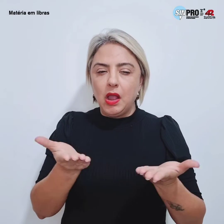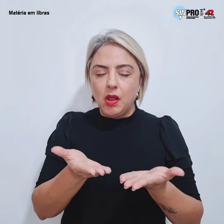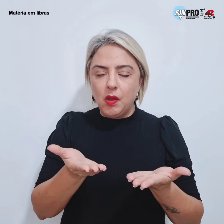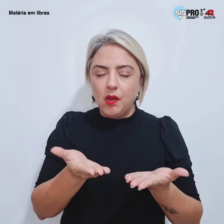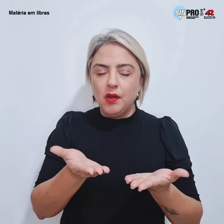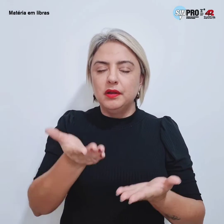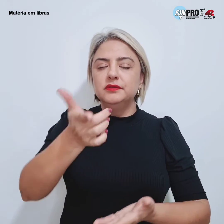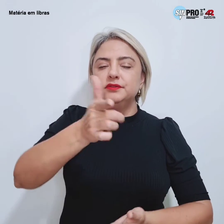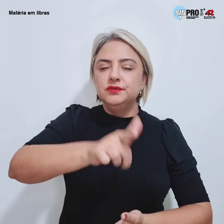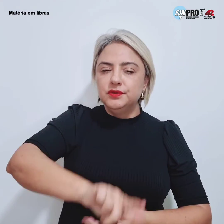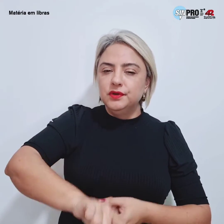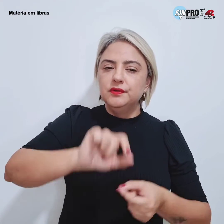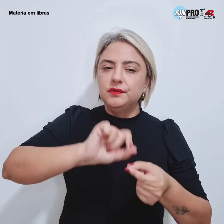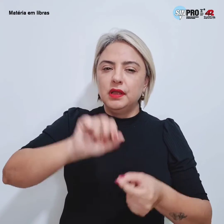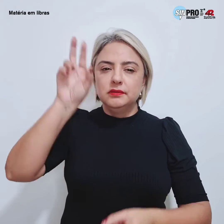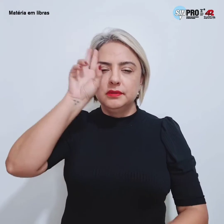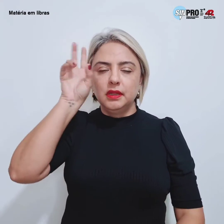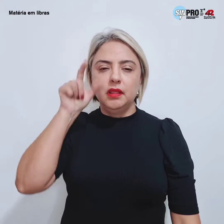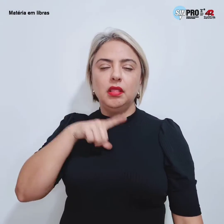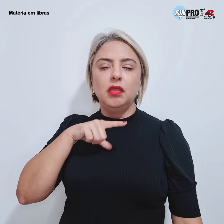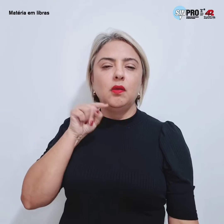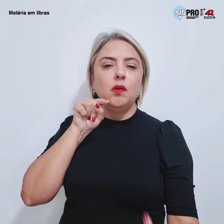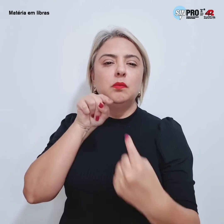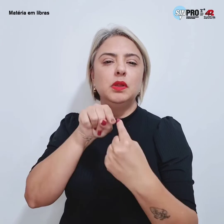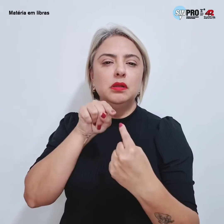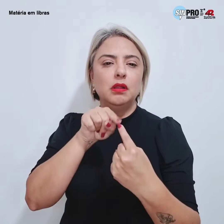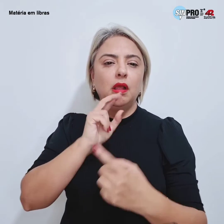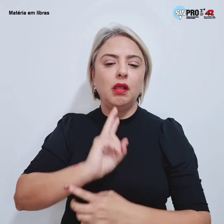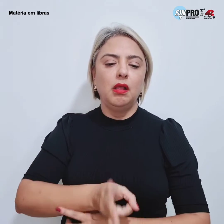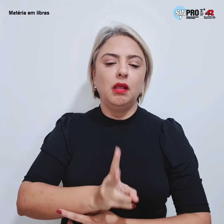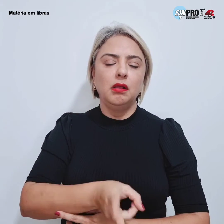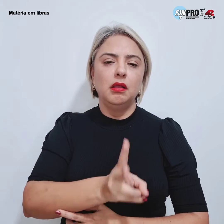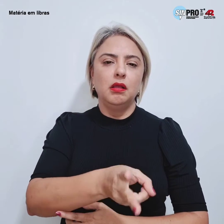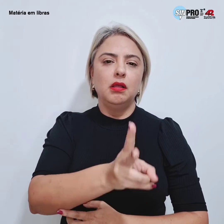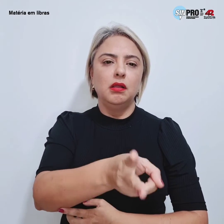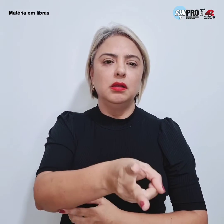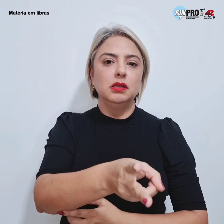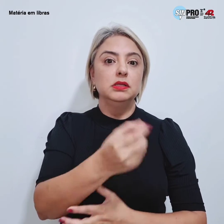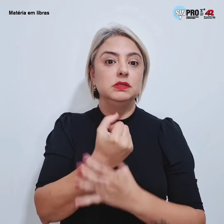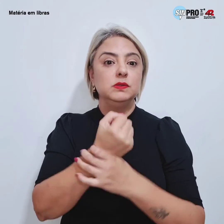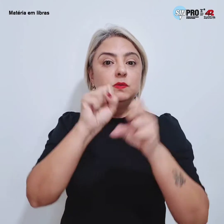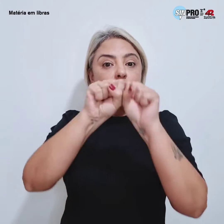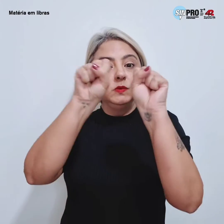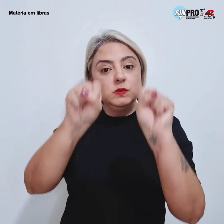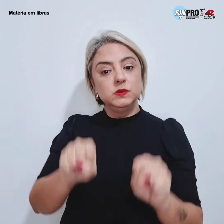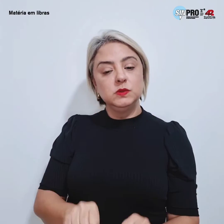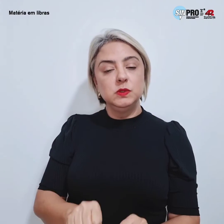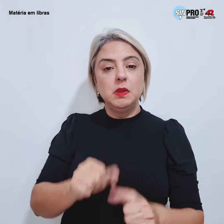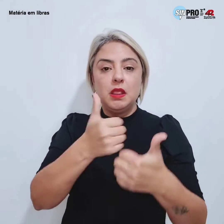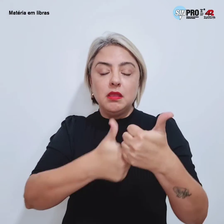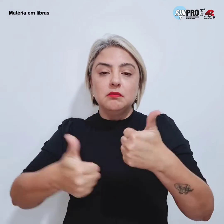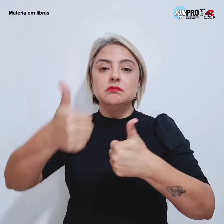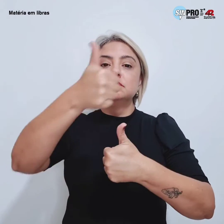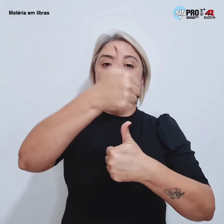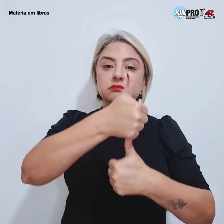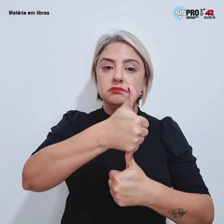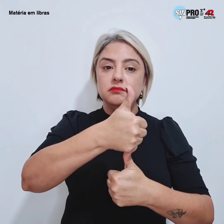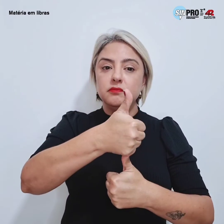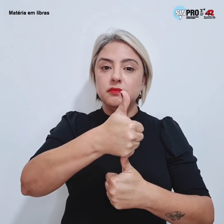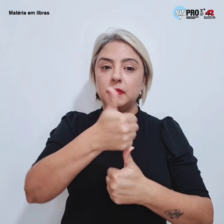histórica que objetiva a manutenção de um sistema de privilégio à custa da miséria